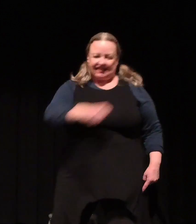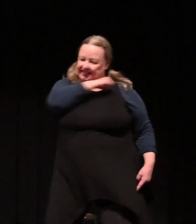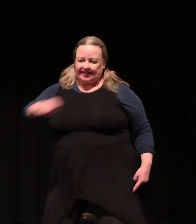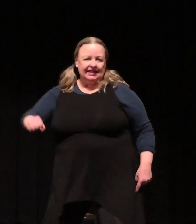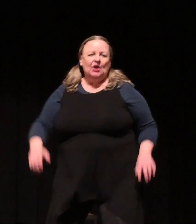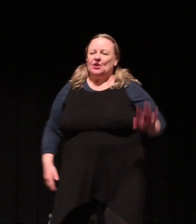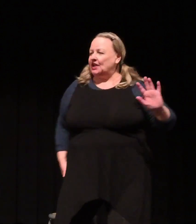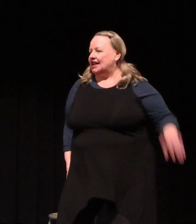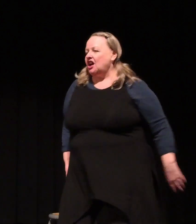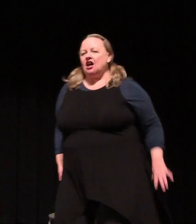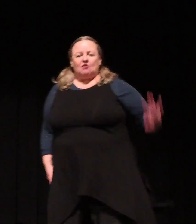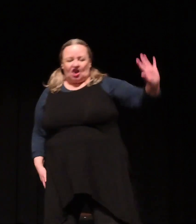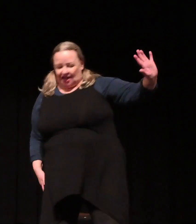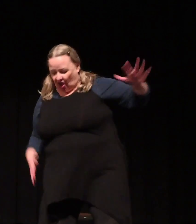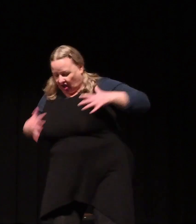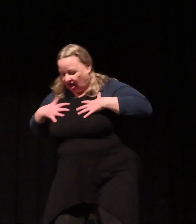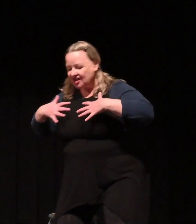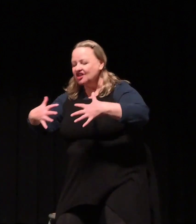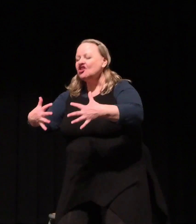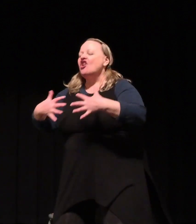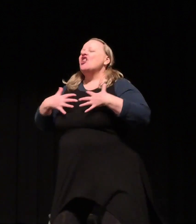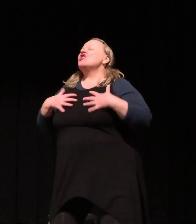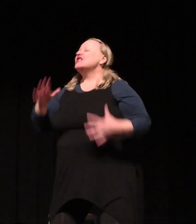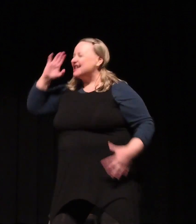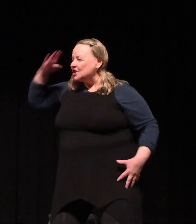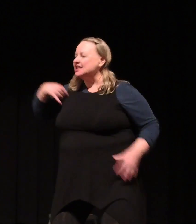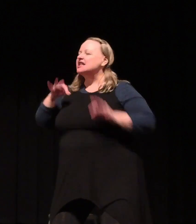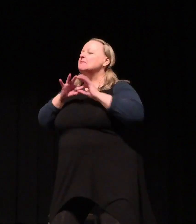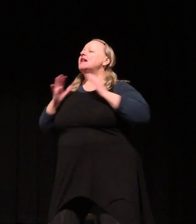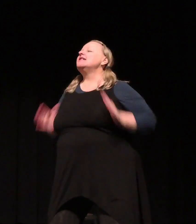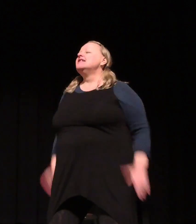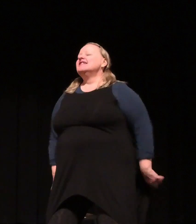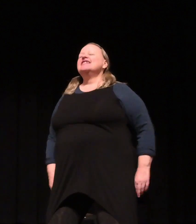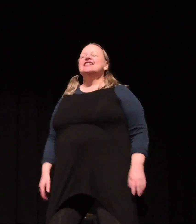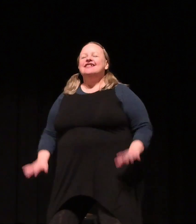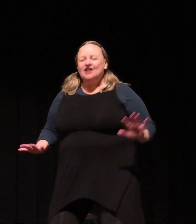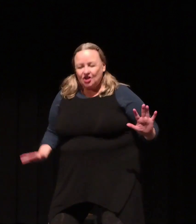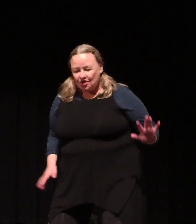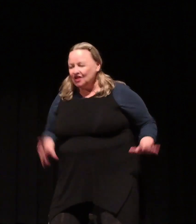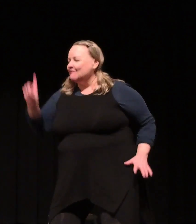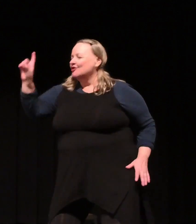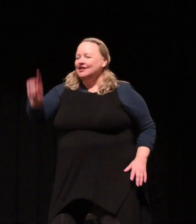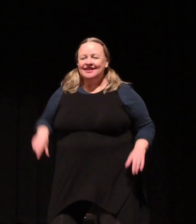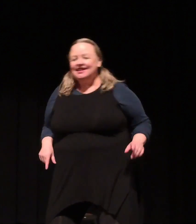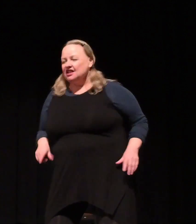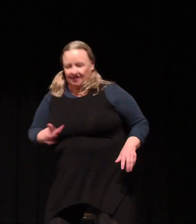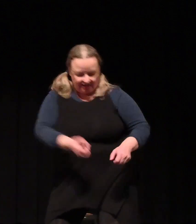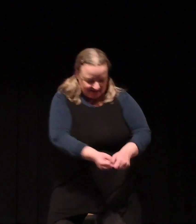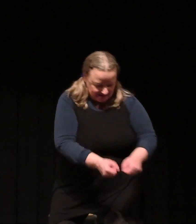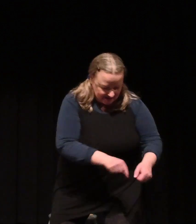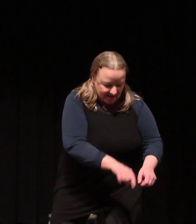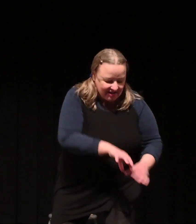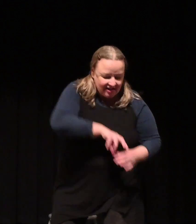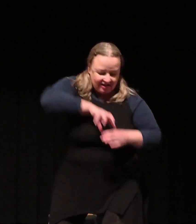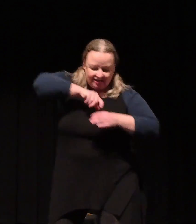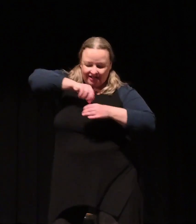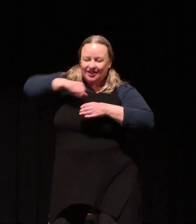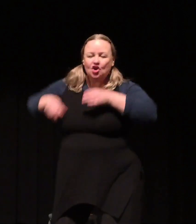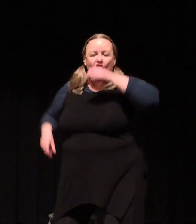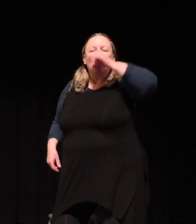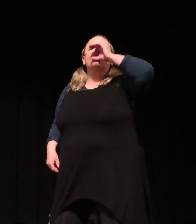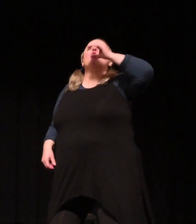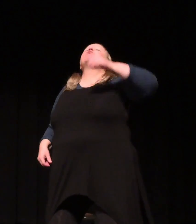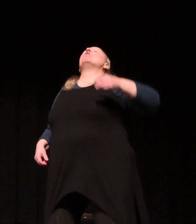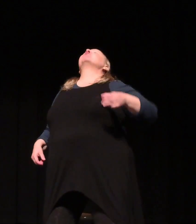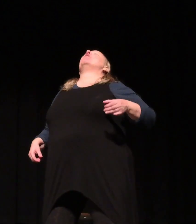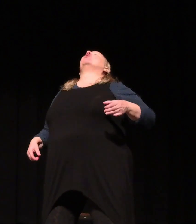Oui, excuse-moi, là, je suis arrivée rapidement, là. Ouh! OK, attends, je respire là avant, là. Bon, mais bonjour, je suis l'interprète. Juste un instant, là,